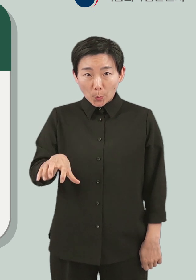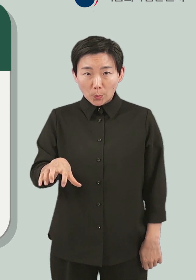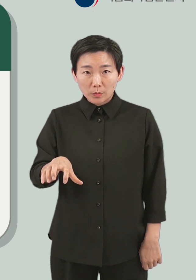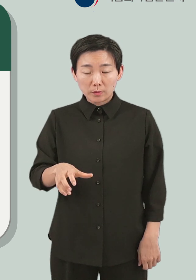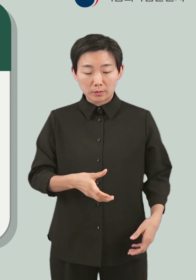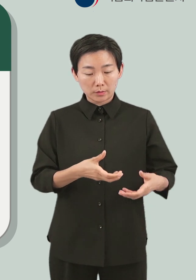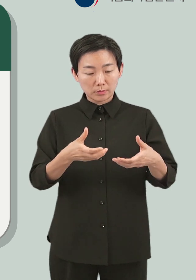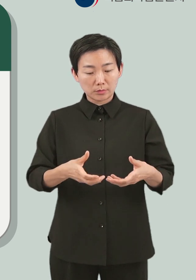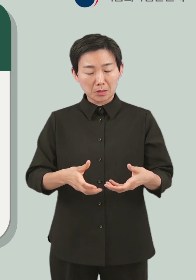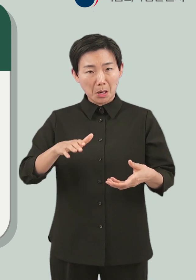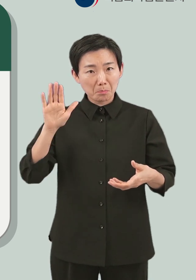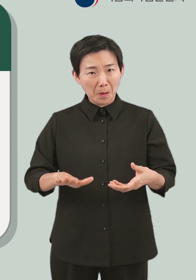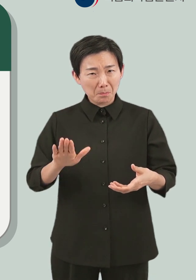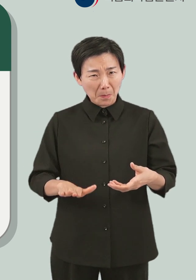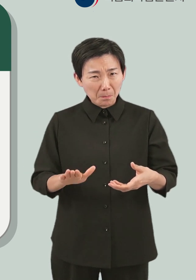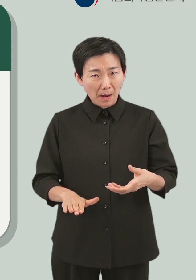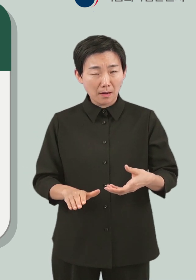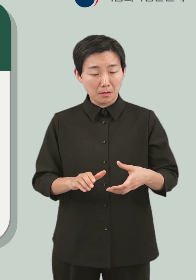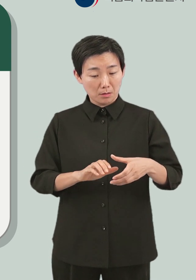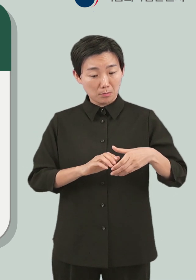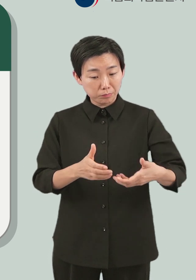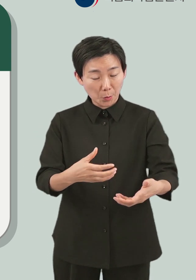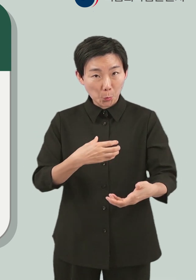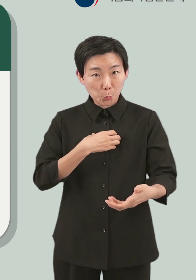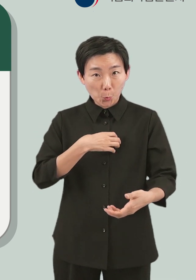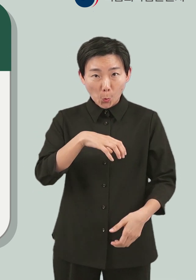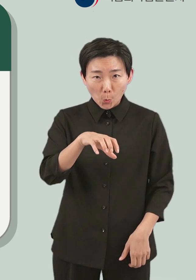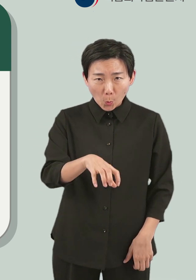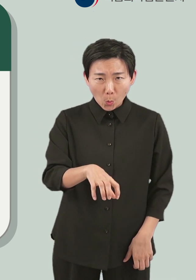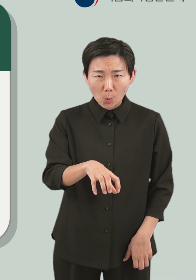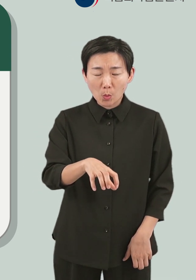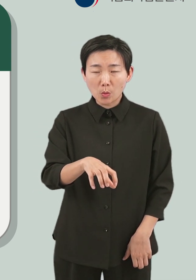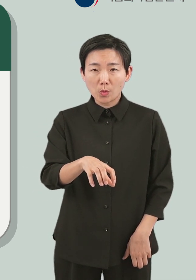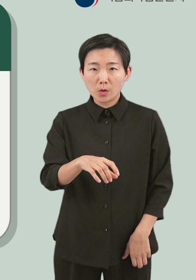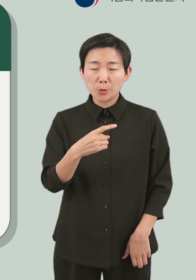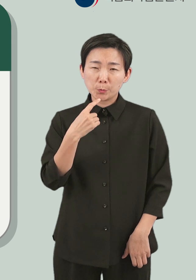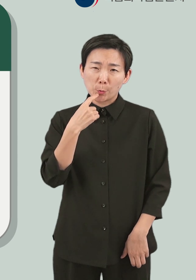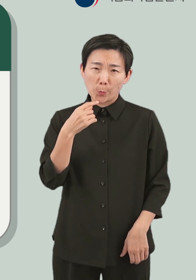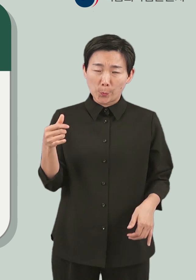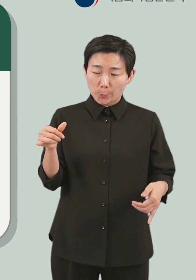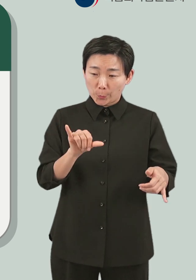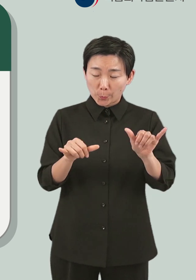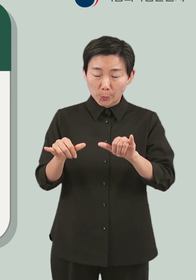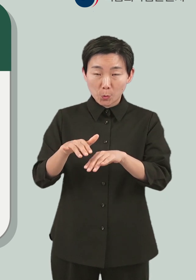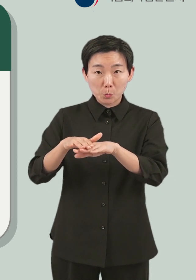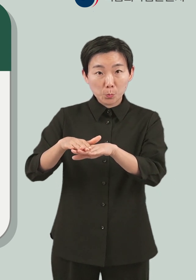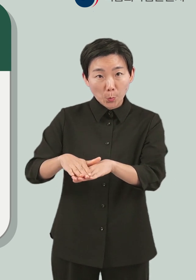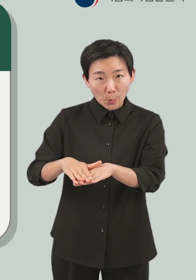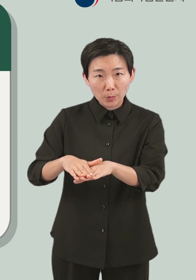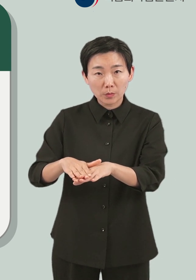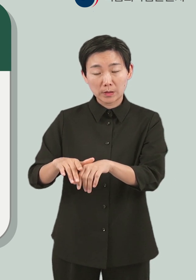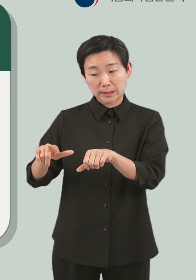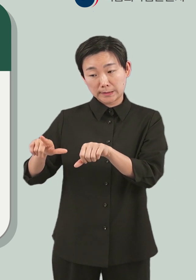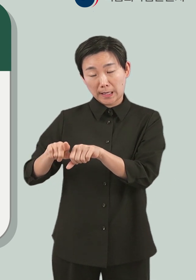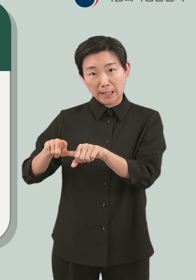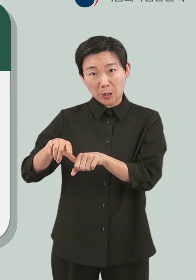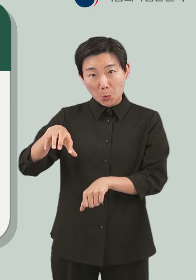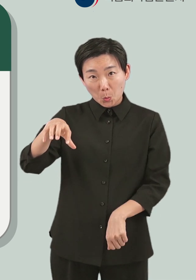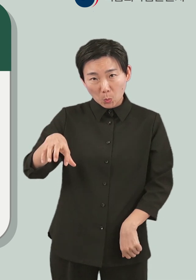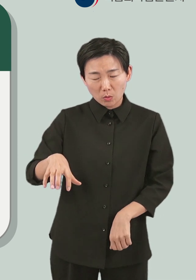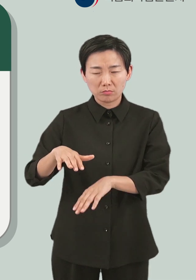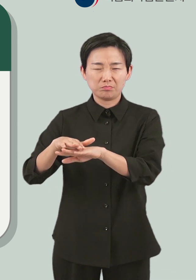충격이 있는 곳, 화학약품을 보관하는 장소나 가스가 발생하는 곳에 보관하지 않습니다. 역류하에 손이 닿지 않는